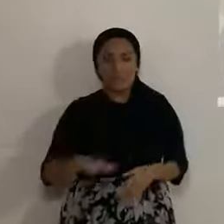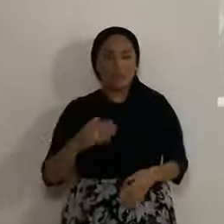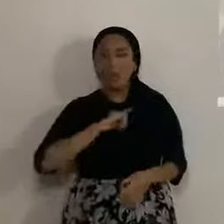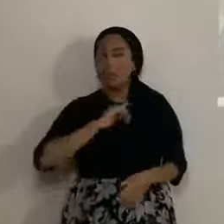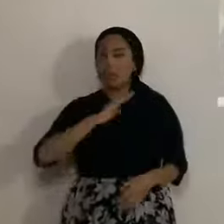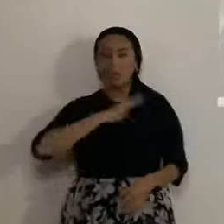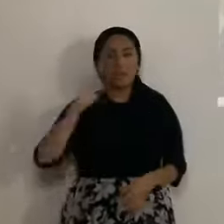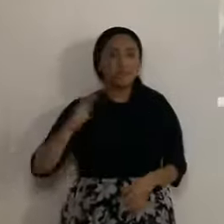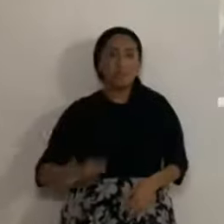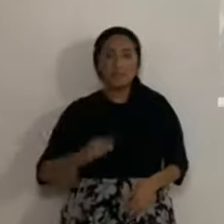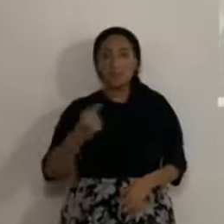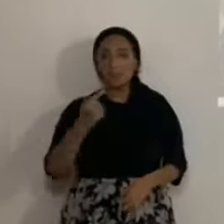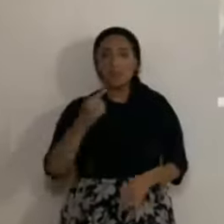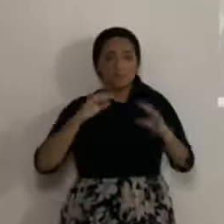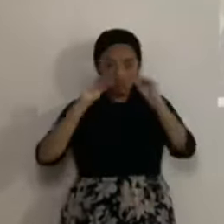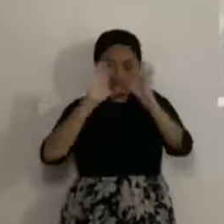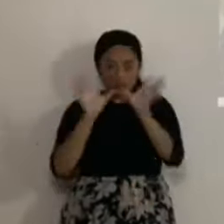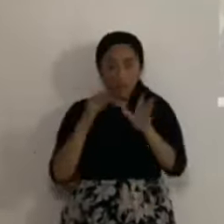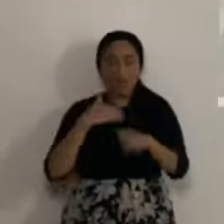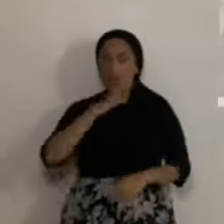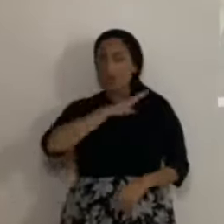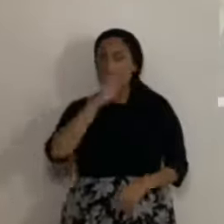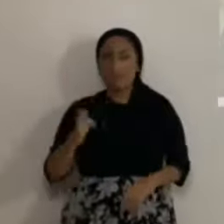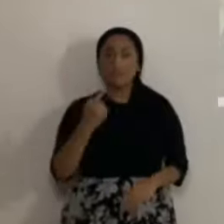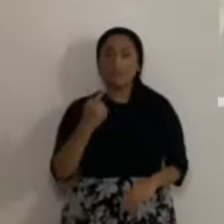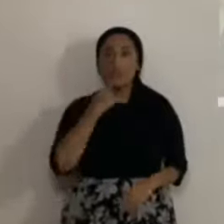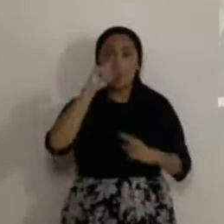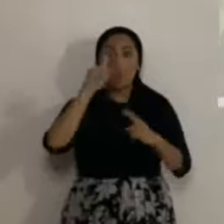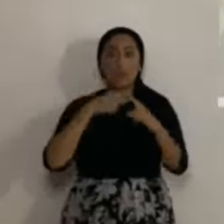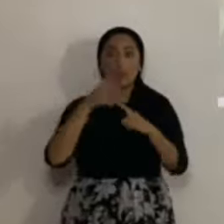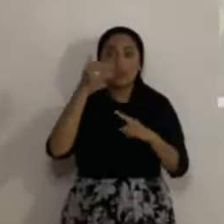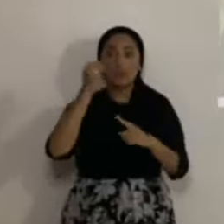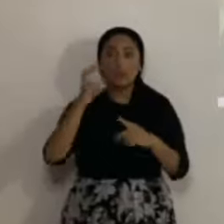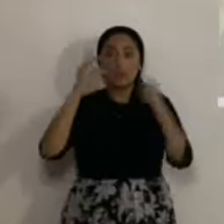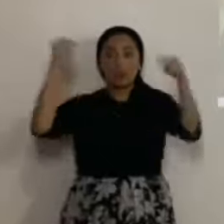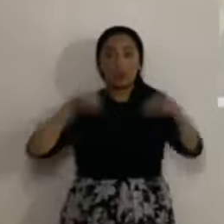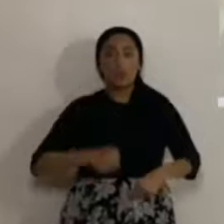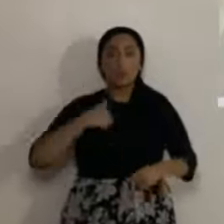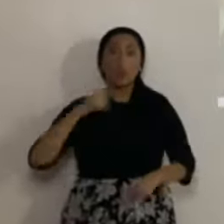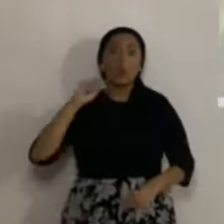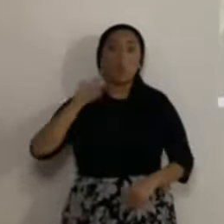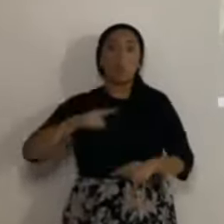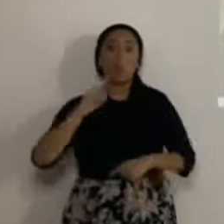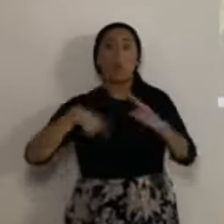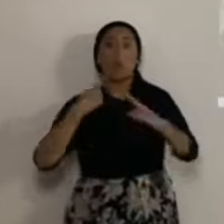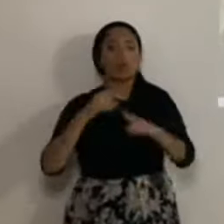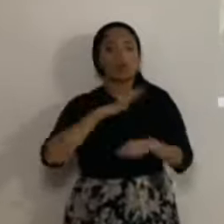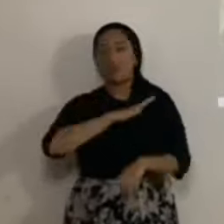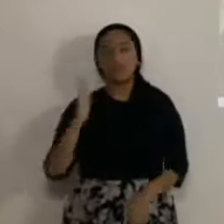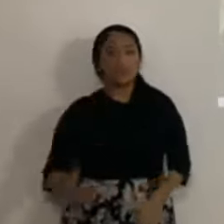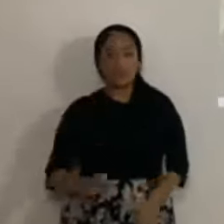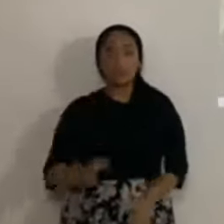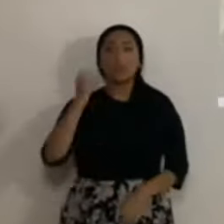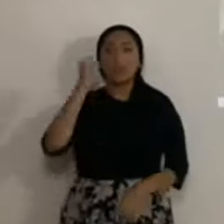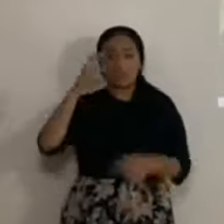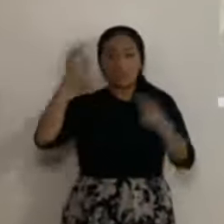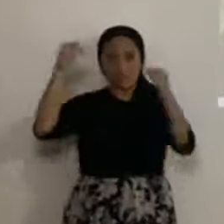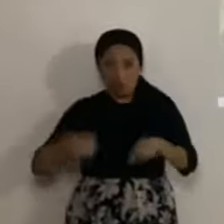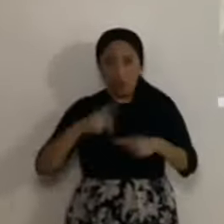momento dado, hago la aclaración, he dado fecha, de cuándo vendrá nuestro Adón, Yahshua Hamashir, Él vendrá,